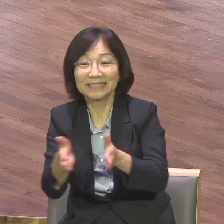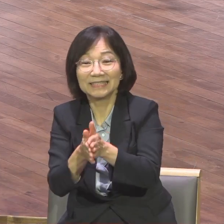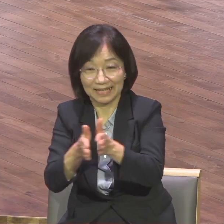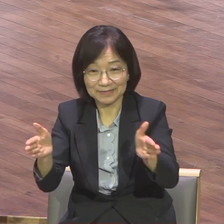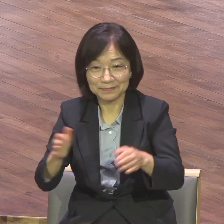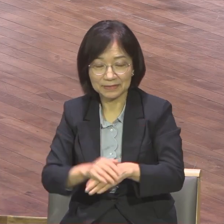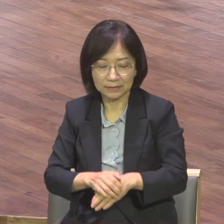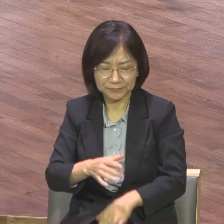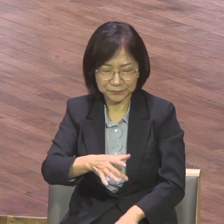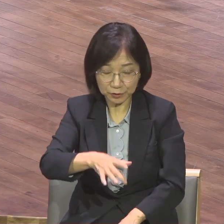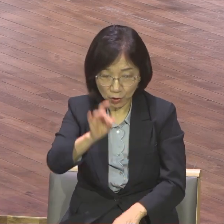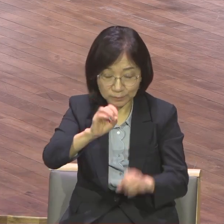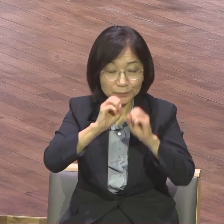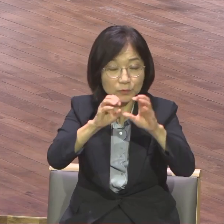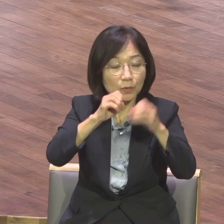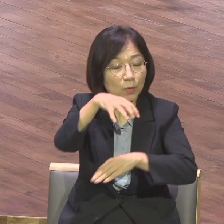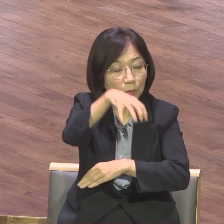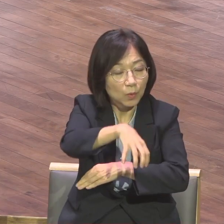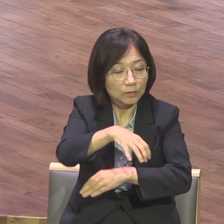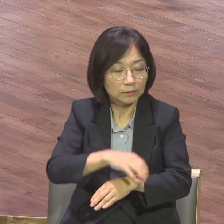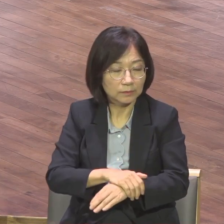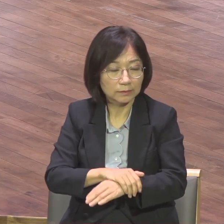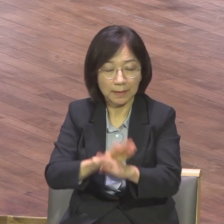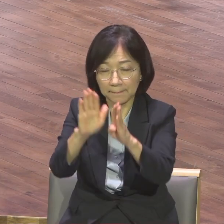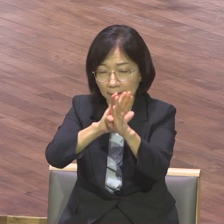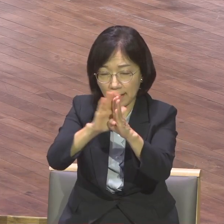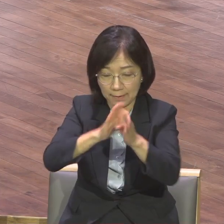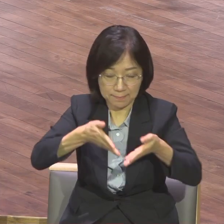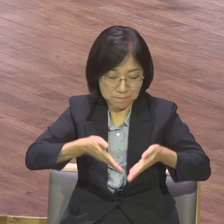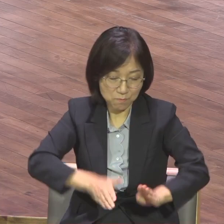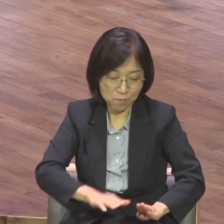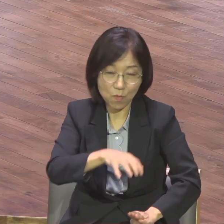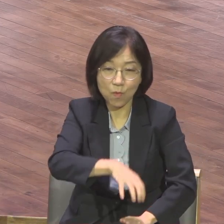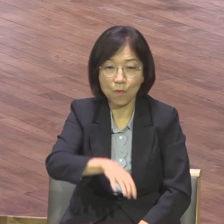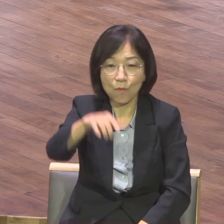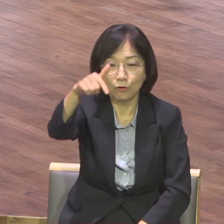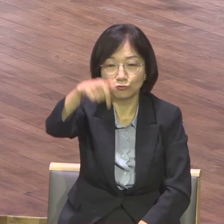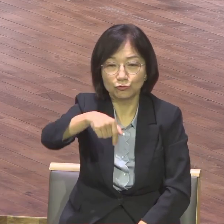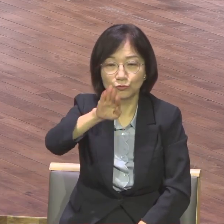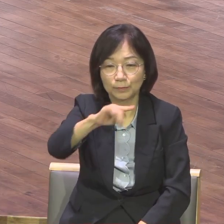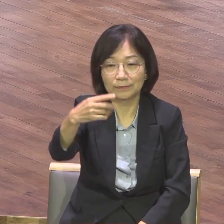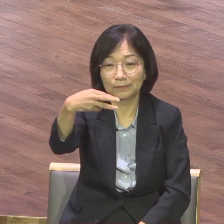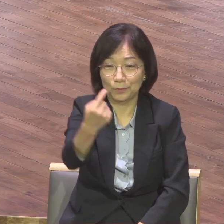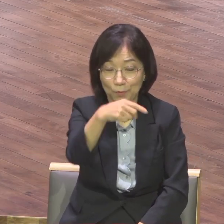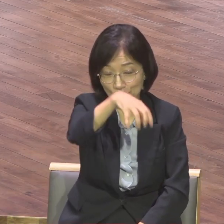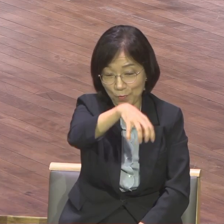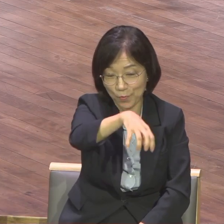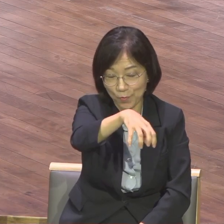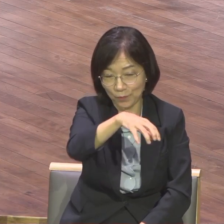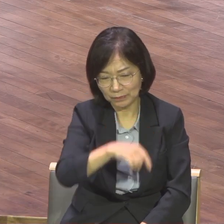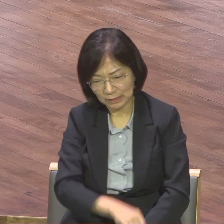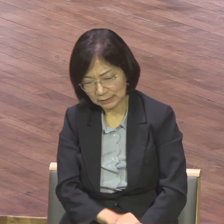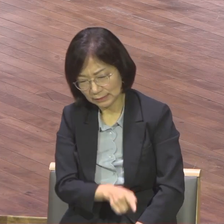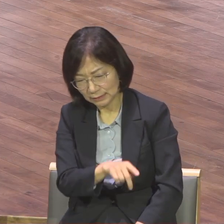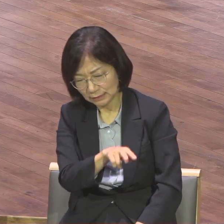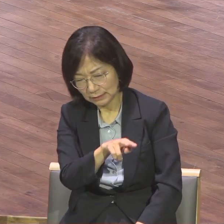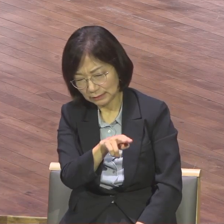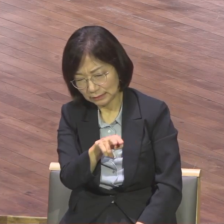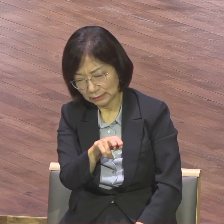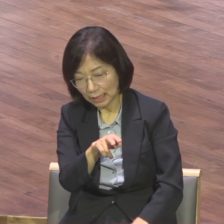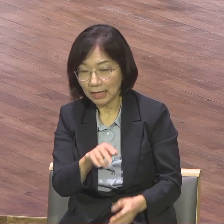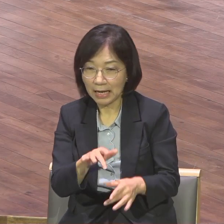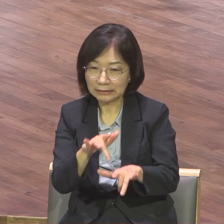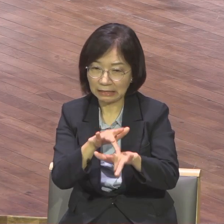바나바의 고향인 구브로였습니다. 바울은 점술로 사탄의 망대가 견고하게 서 있는